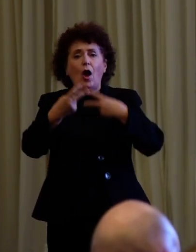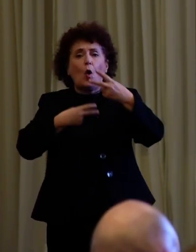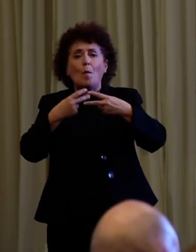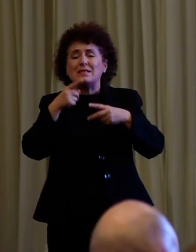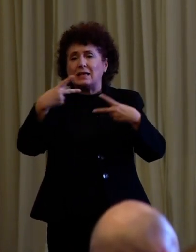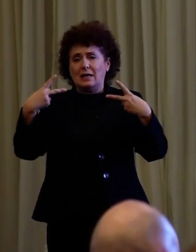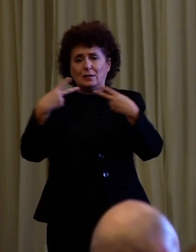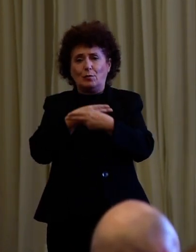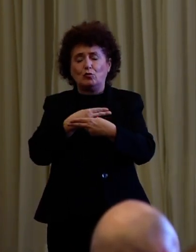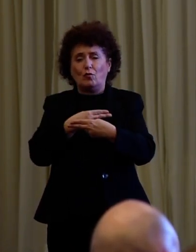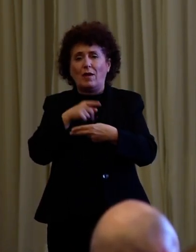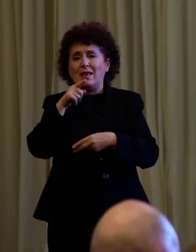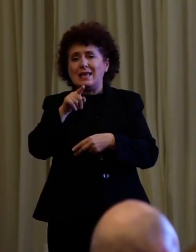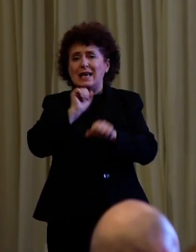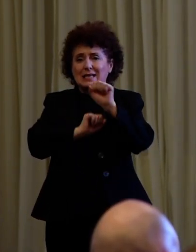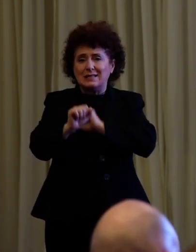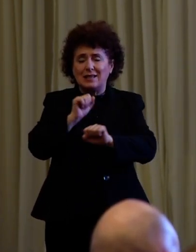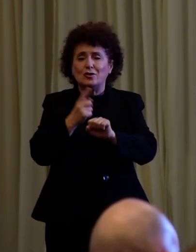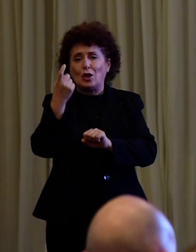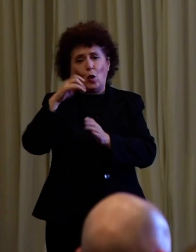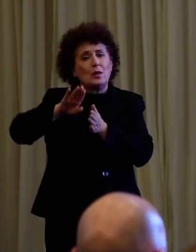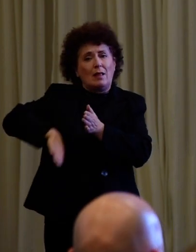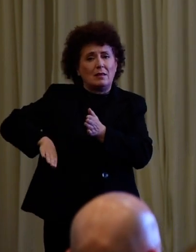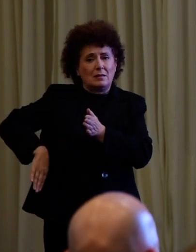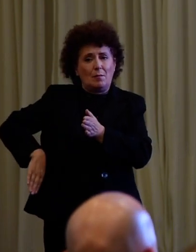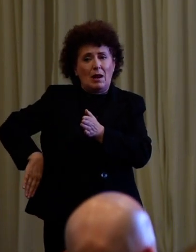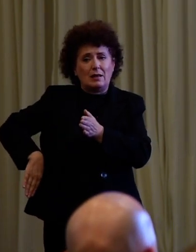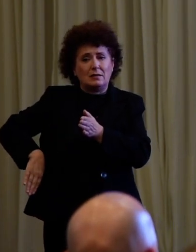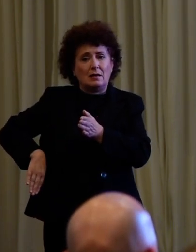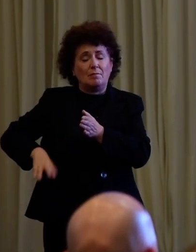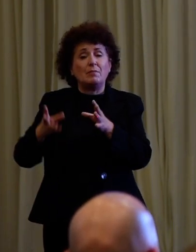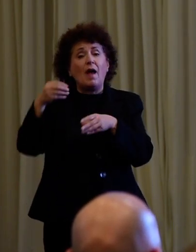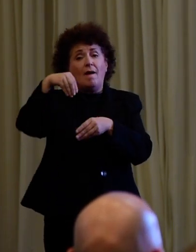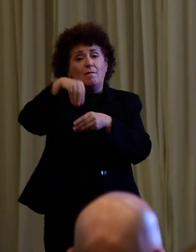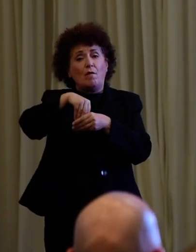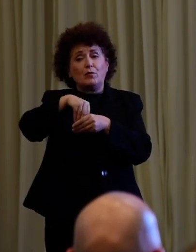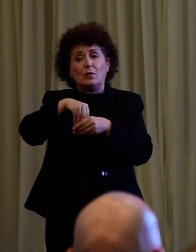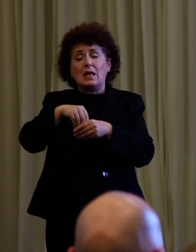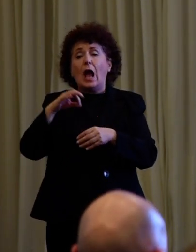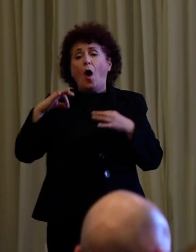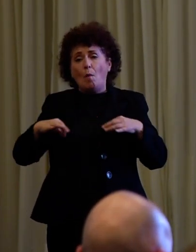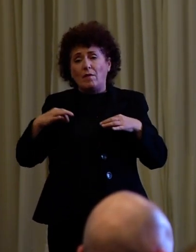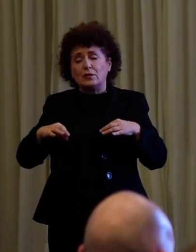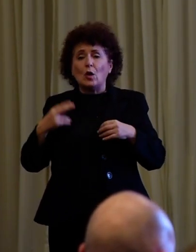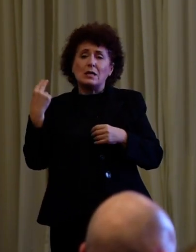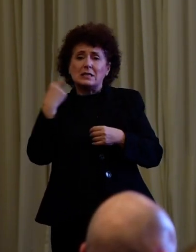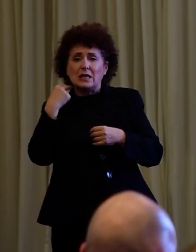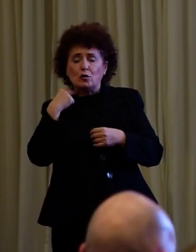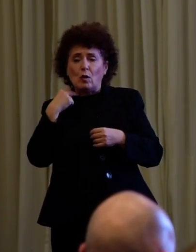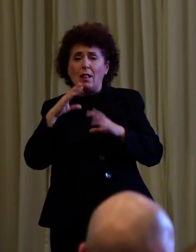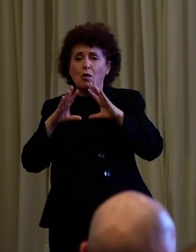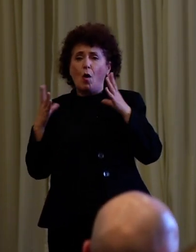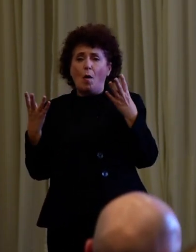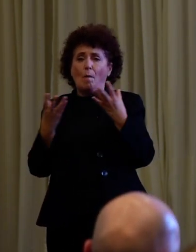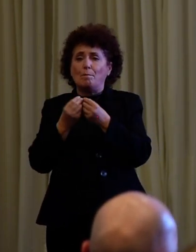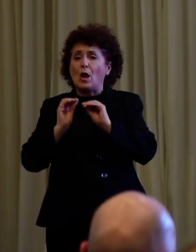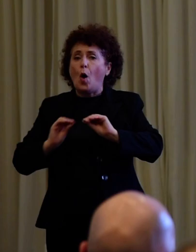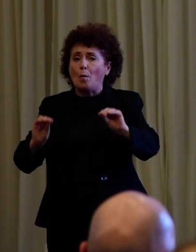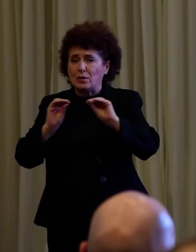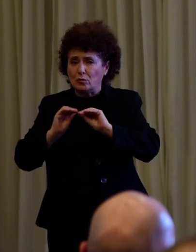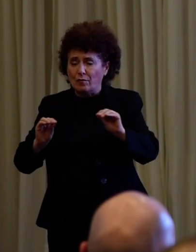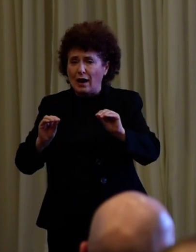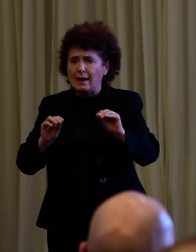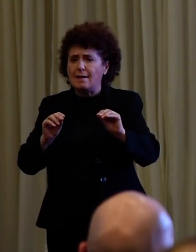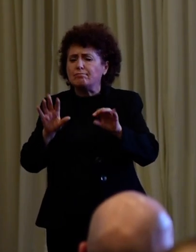за вклучување на и заштита од дискриминација. Воведување на задолжително сеопфатно сексуално образование и воспоставување